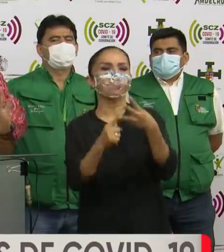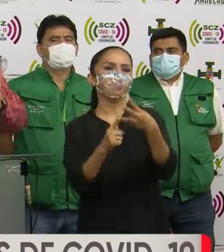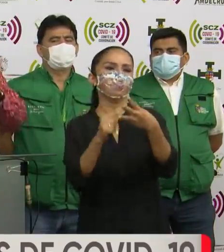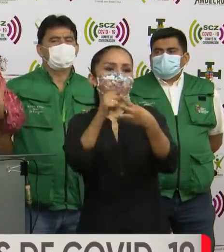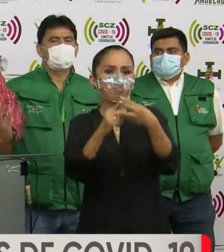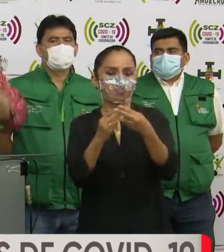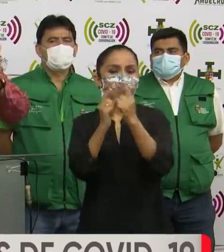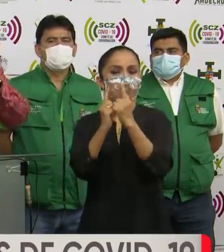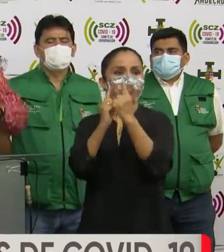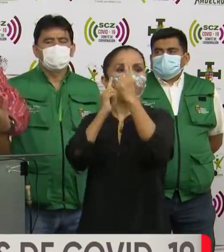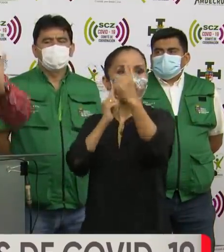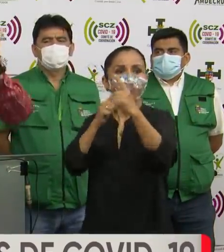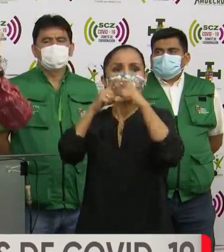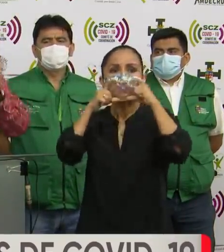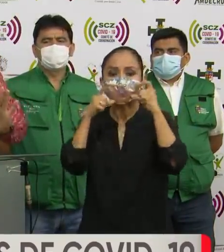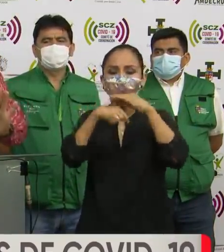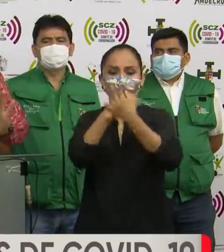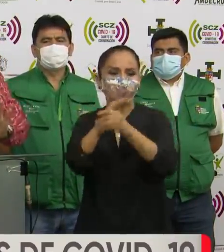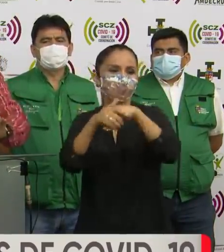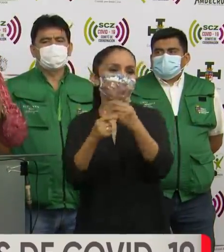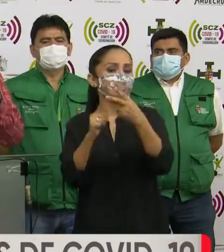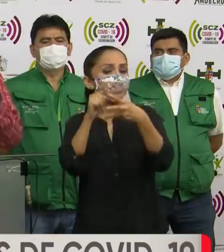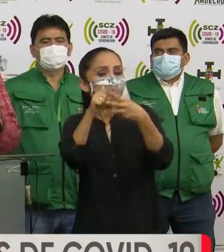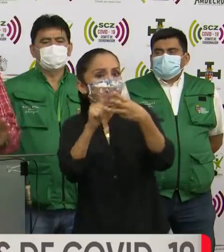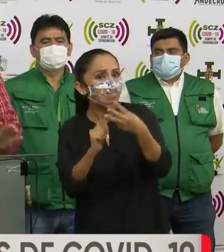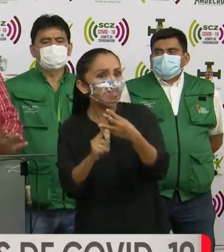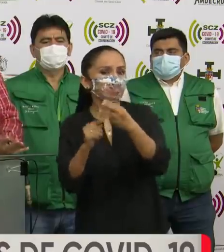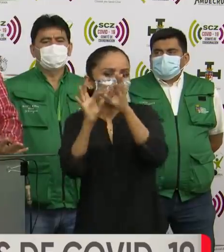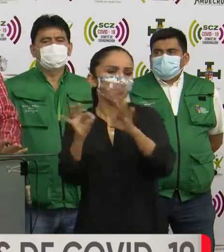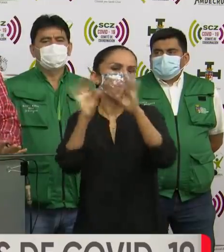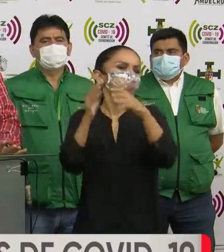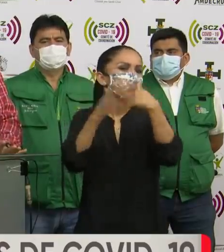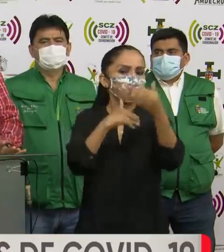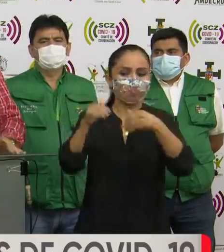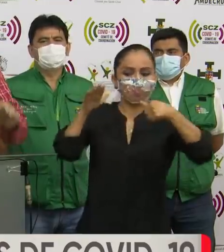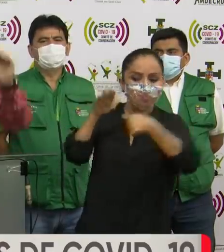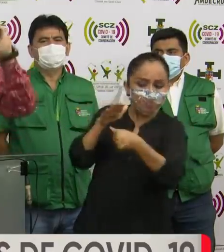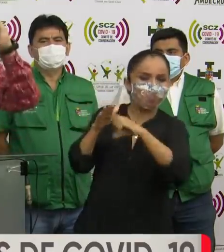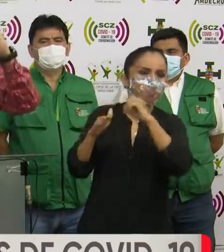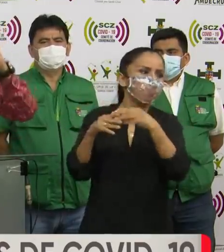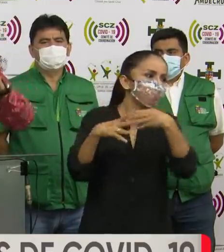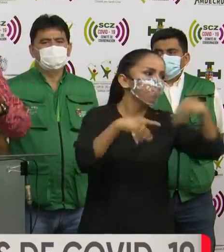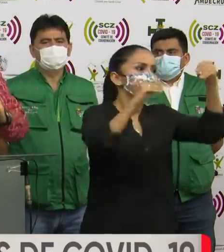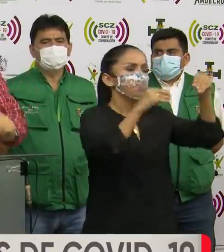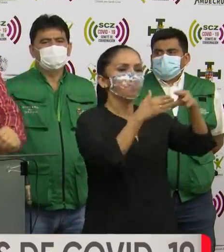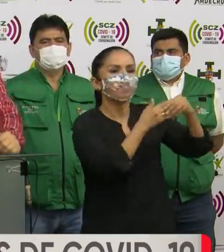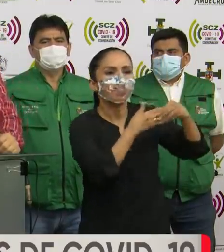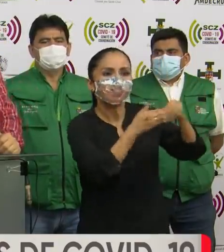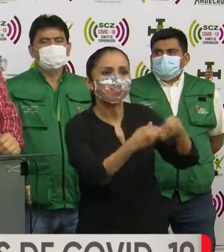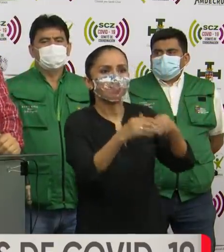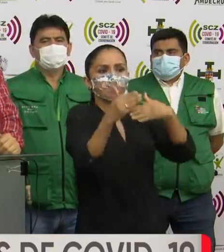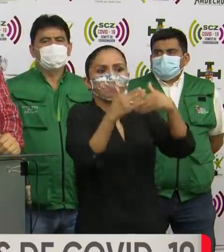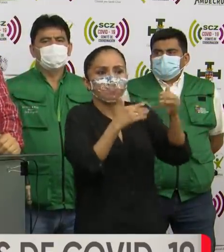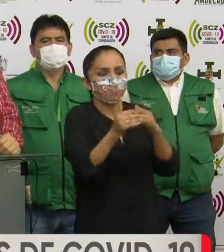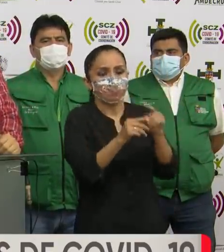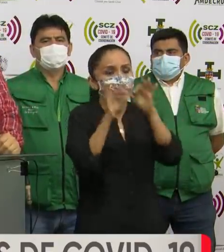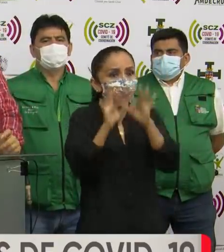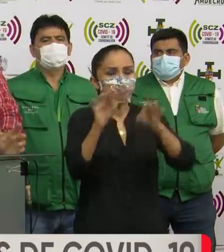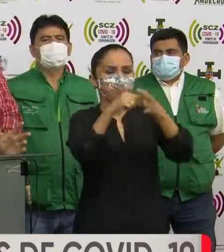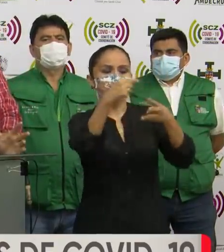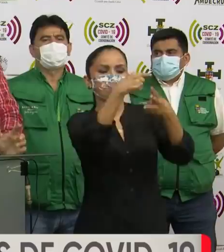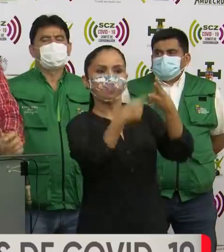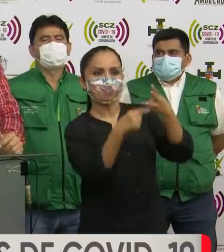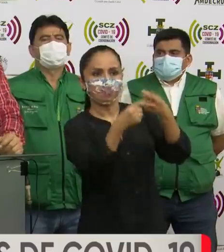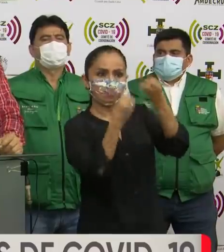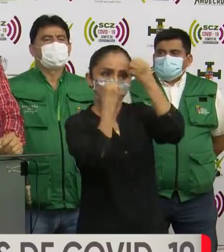oro: distanciamiento, barbijo y higiene. Es algo clave para mantenerlo, para disminuir esta curva epidemiológica